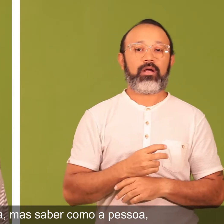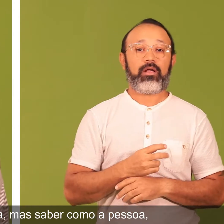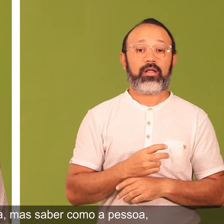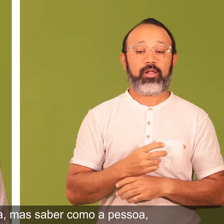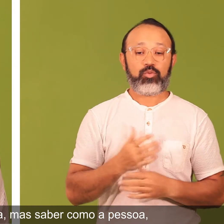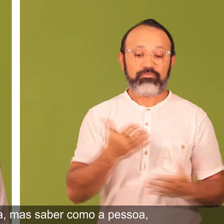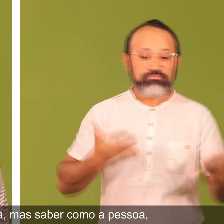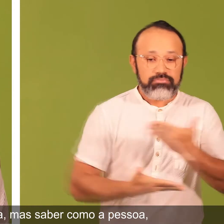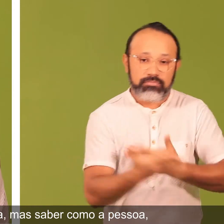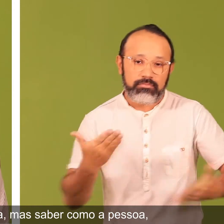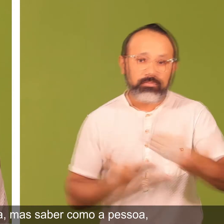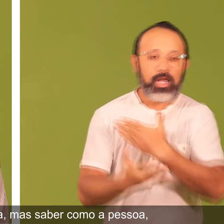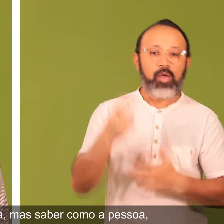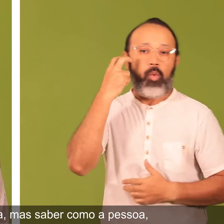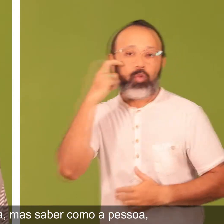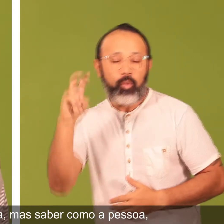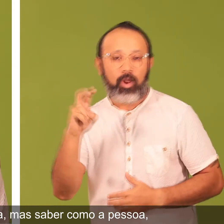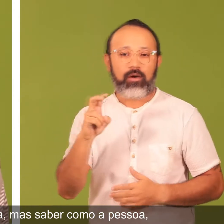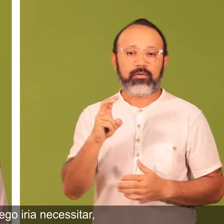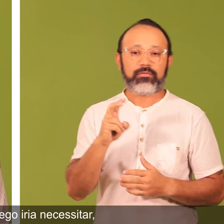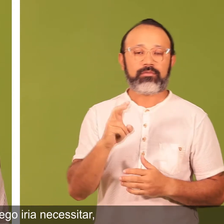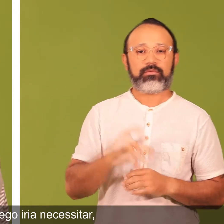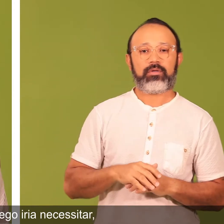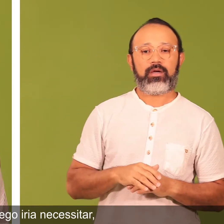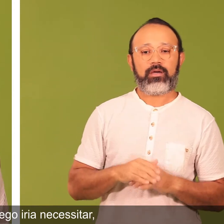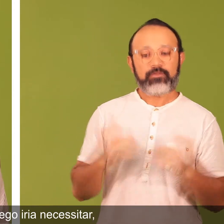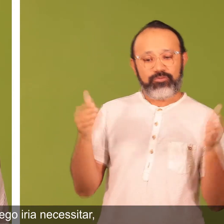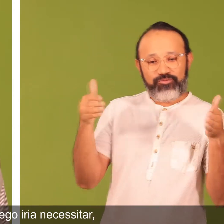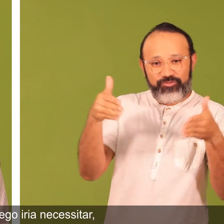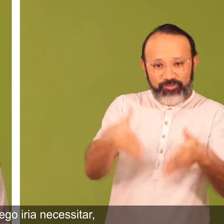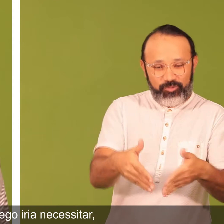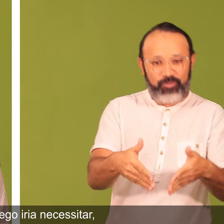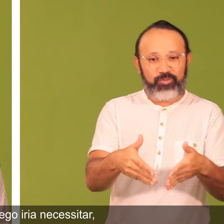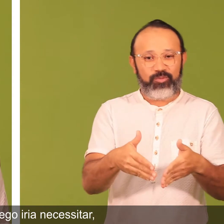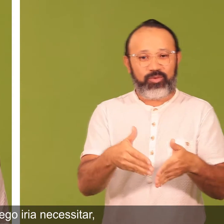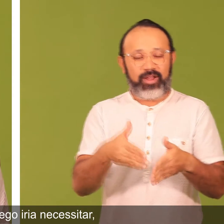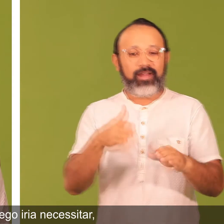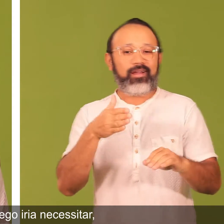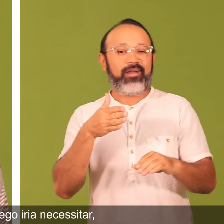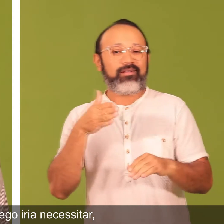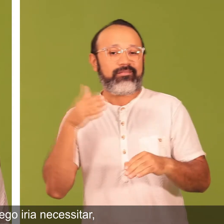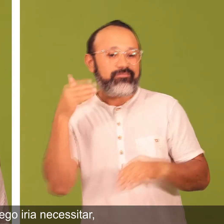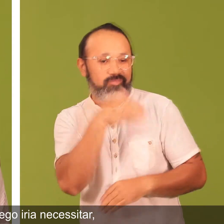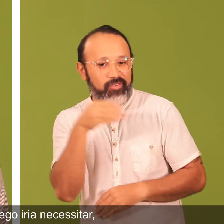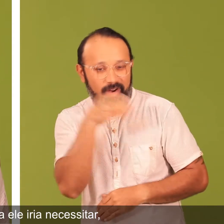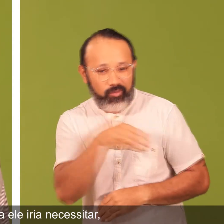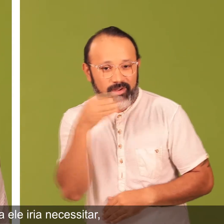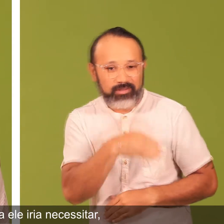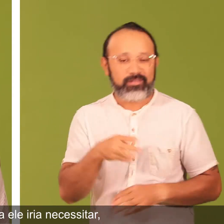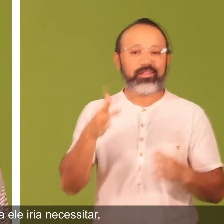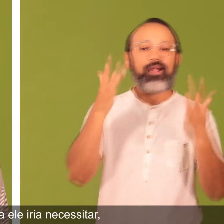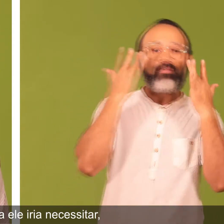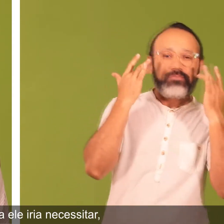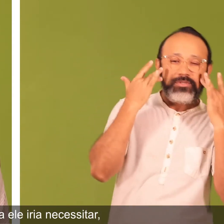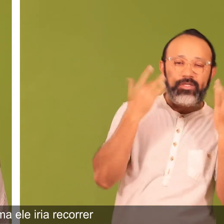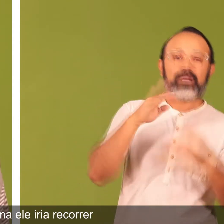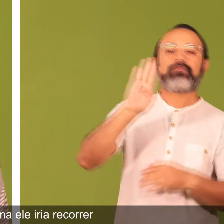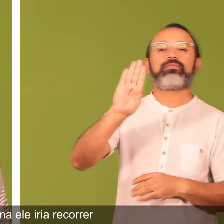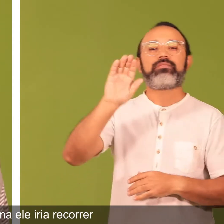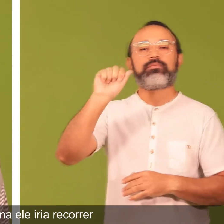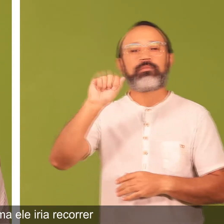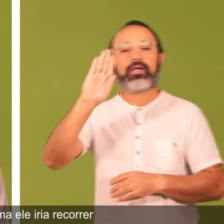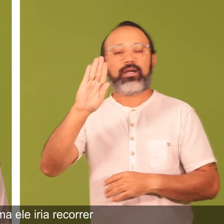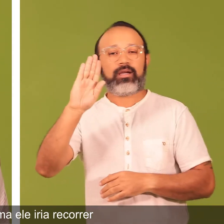mas saber como a pessoa usuário cego iria necessitar de que forma ele a